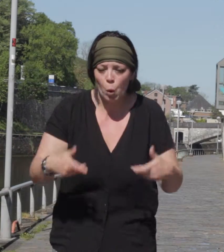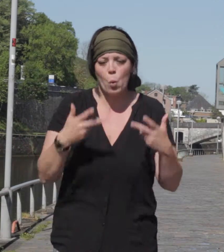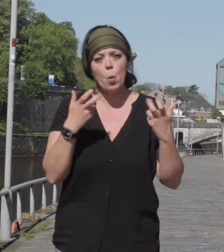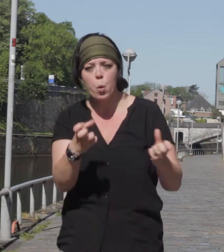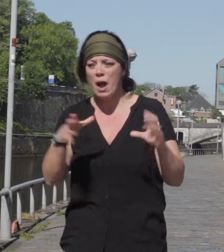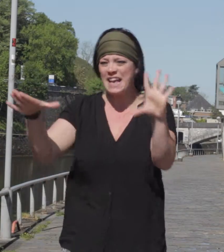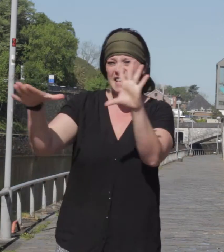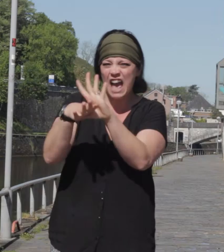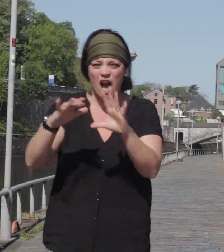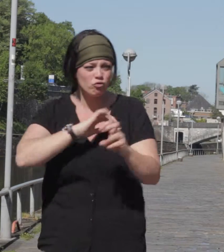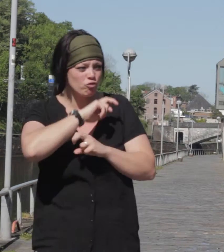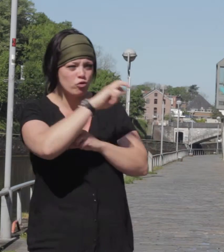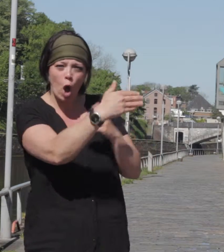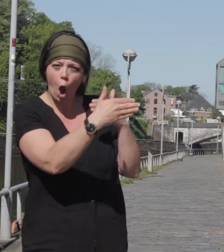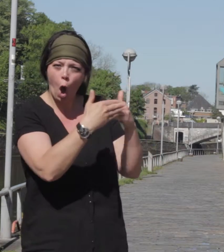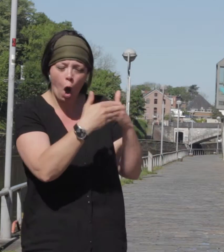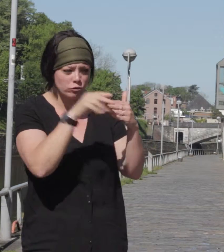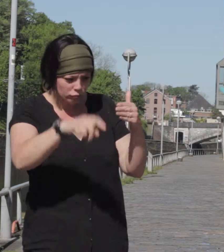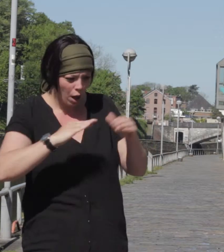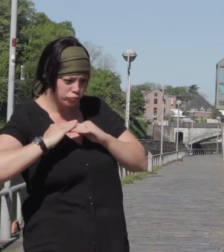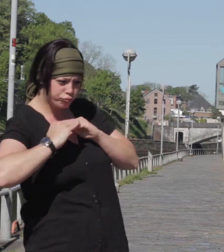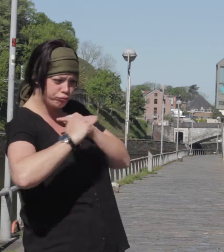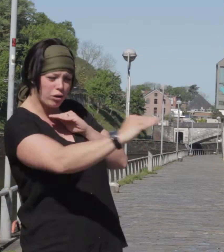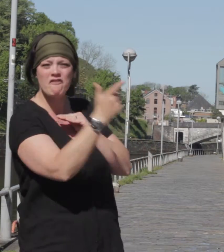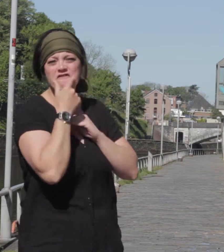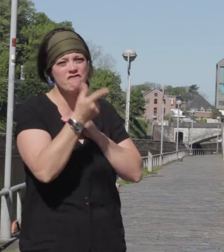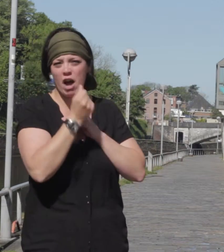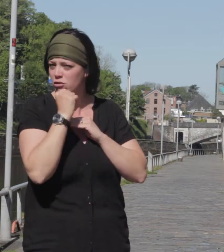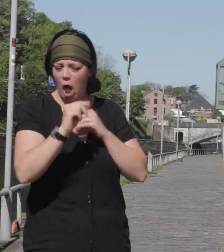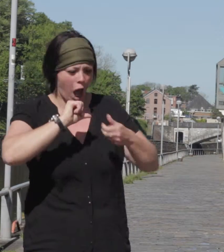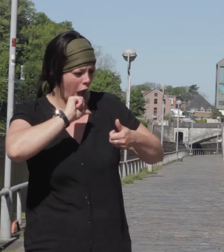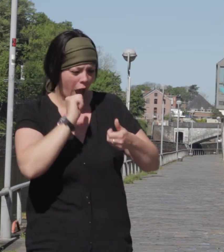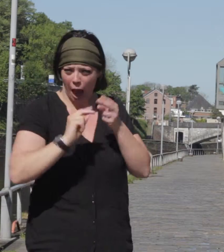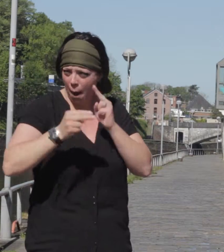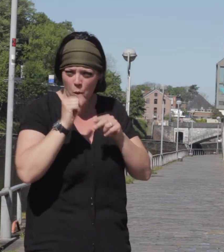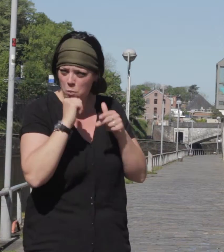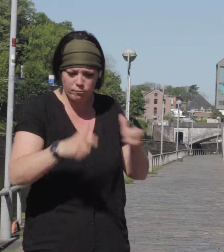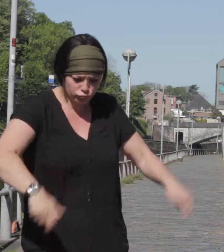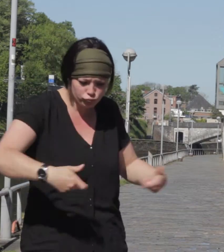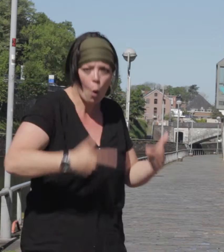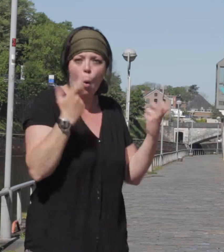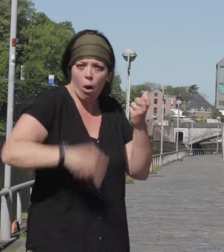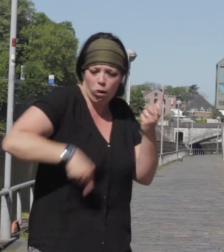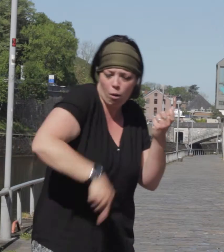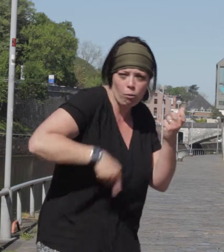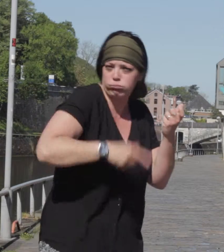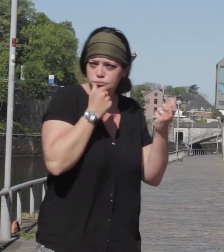à l'entrée, le Ravel au revêtement plan et sans aspérité rend la progression des personnes en chaise roulante ou marchant difficilement possible sur